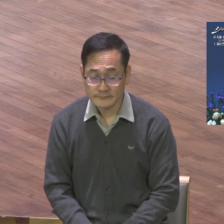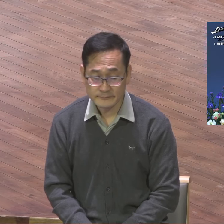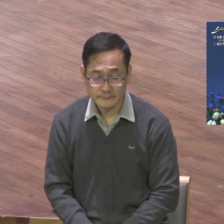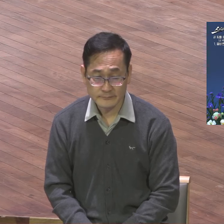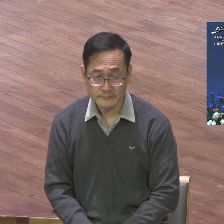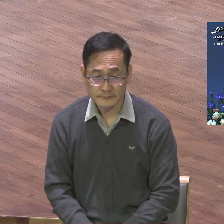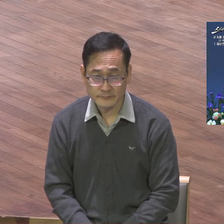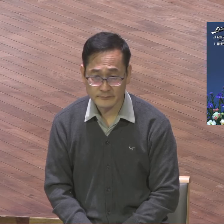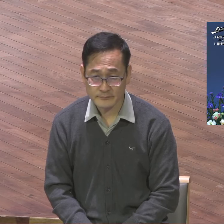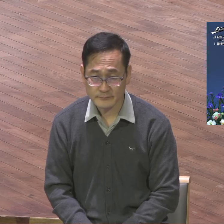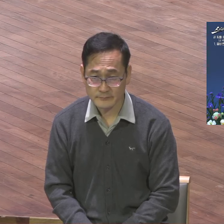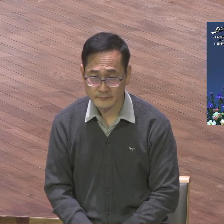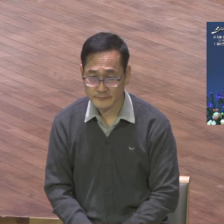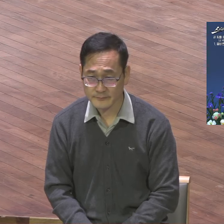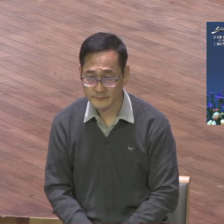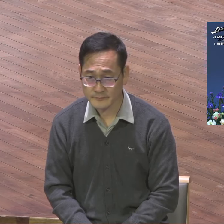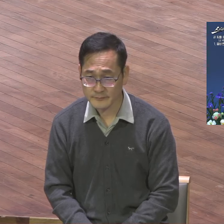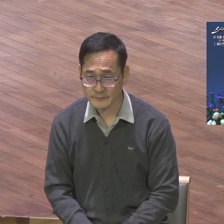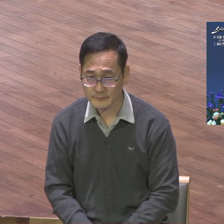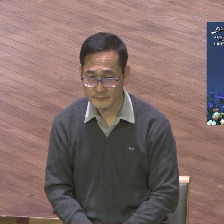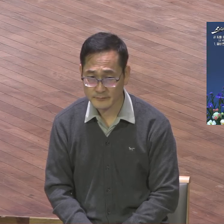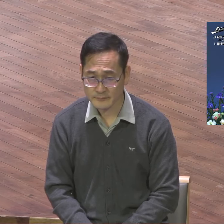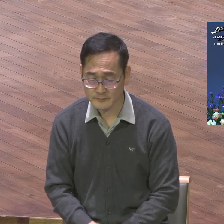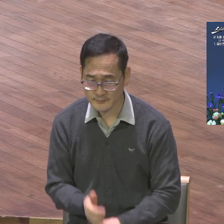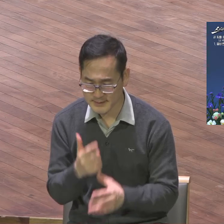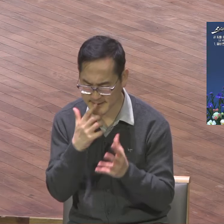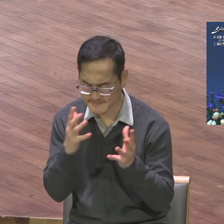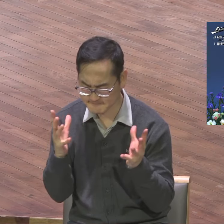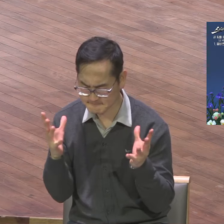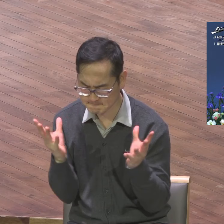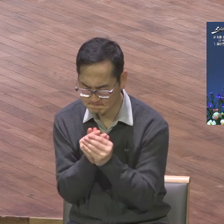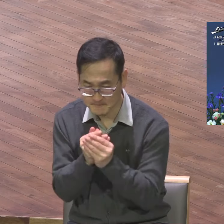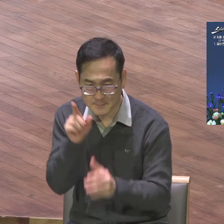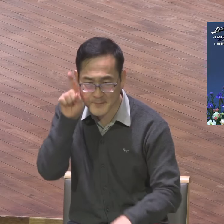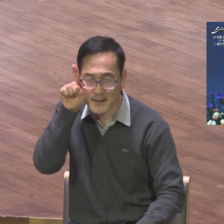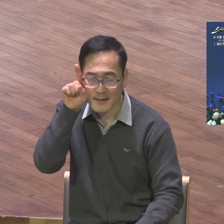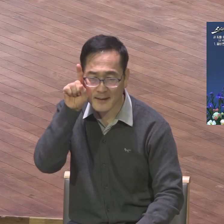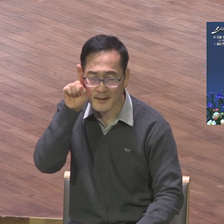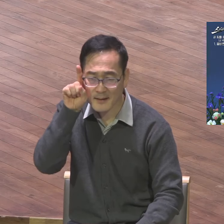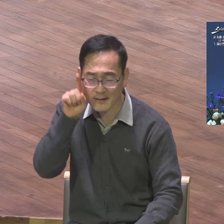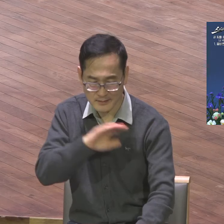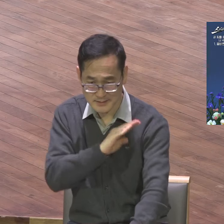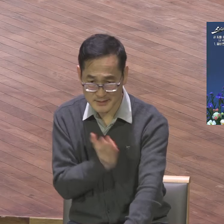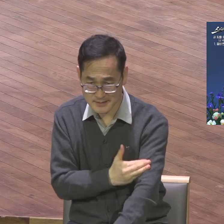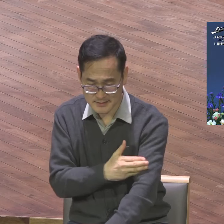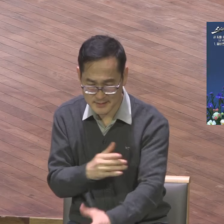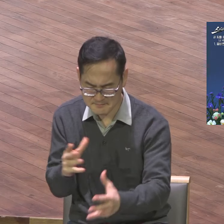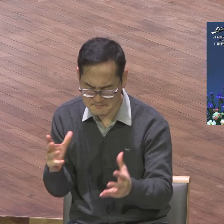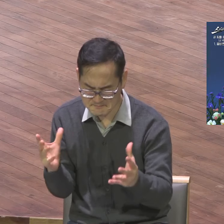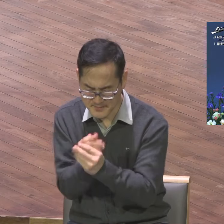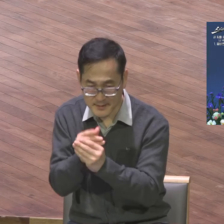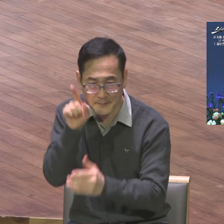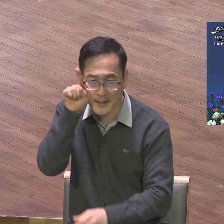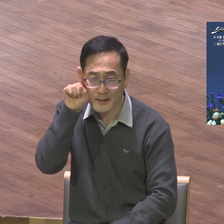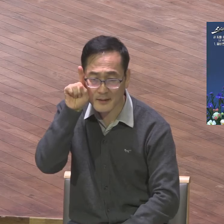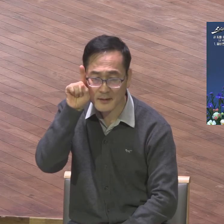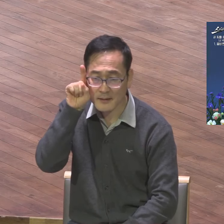하나도 부족함이 없는 완전 무결하신 전능하신 하나님.